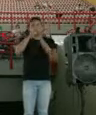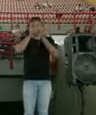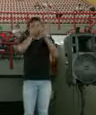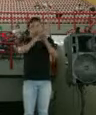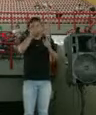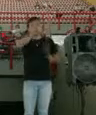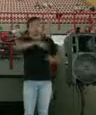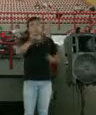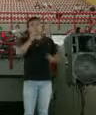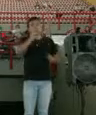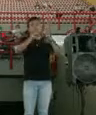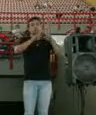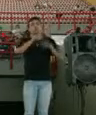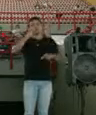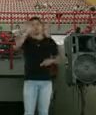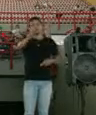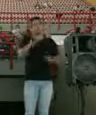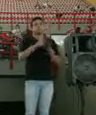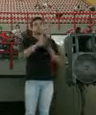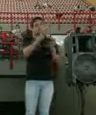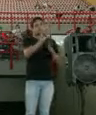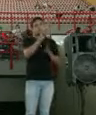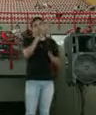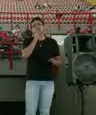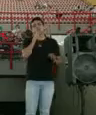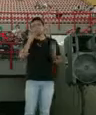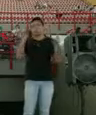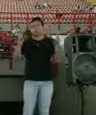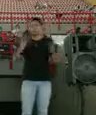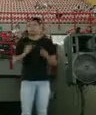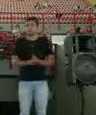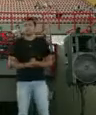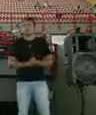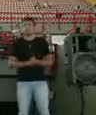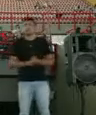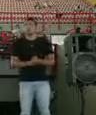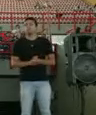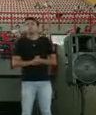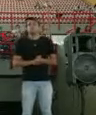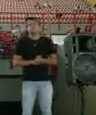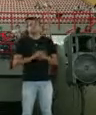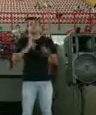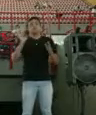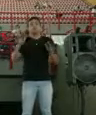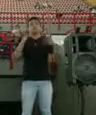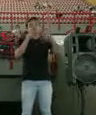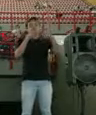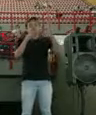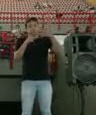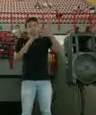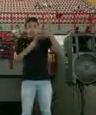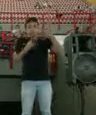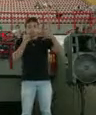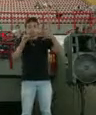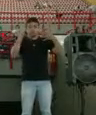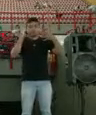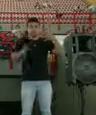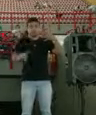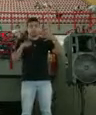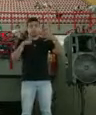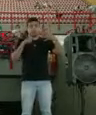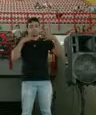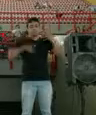sobre isso. Daí eu não também recomendar isso para vocês, tá bom? Então, olha, esses 4 hormônios que eu mencionei